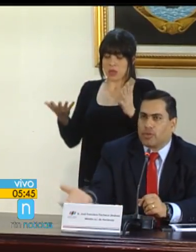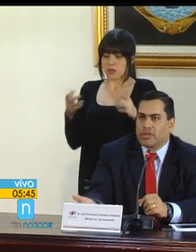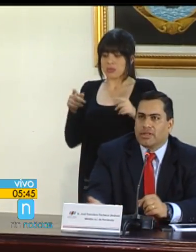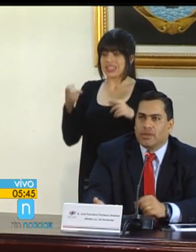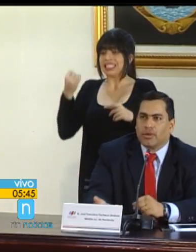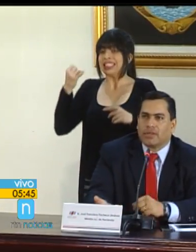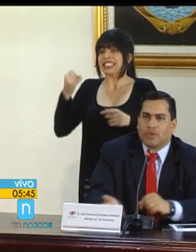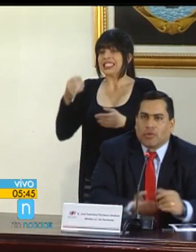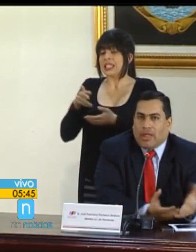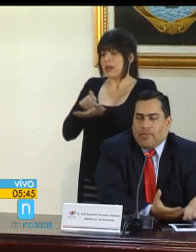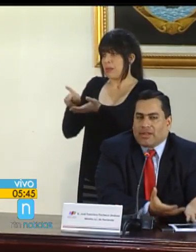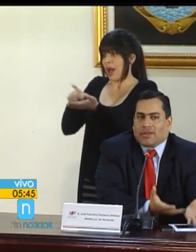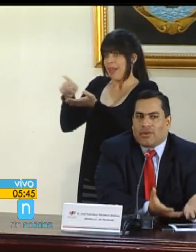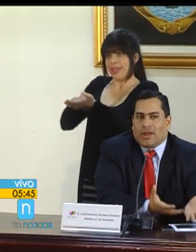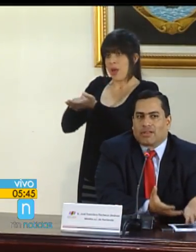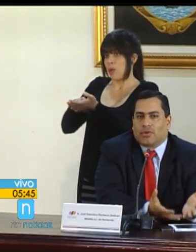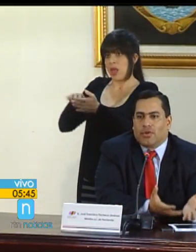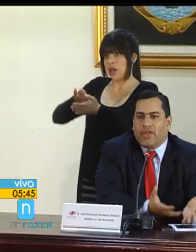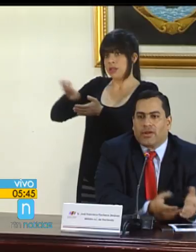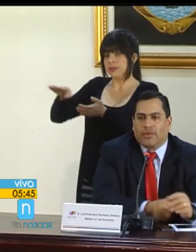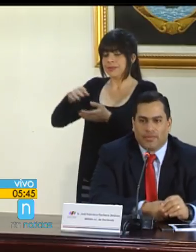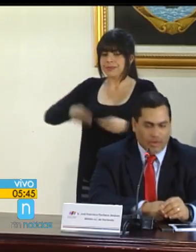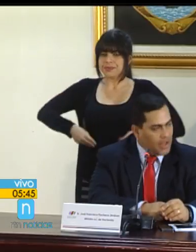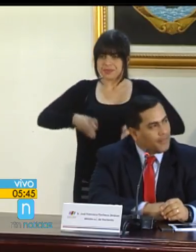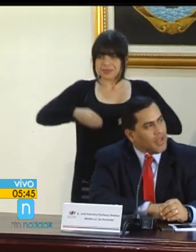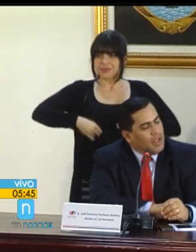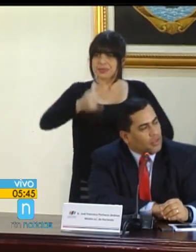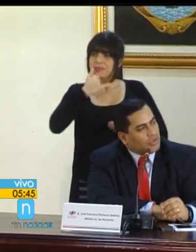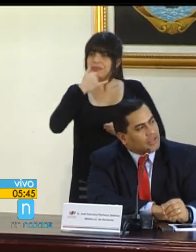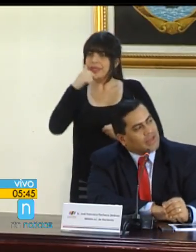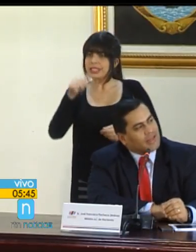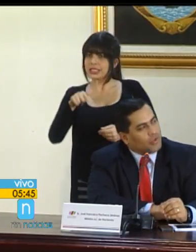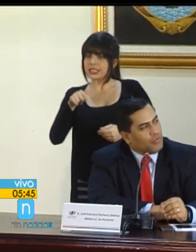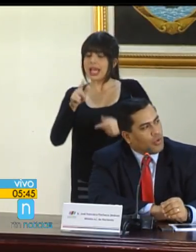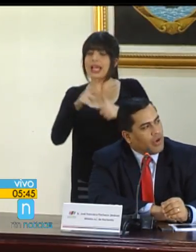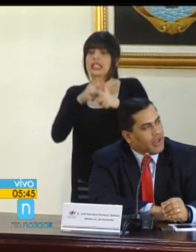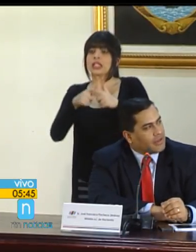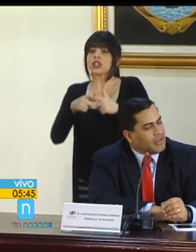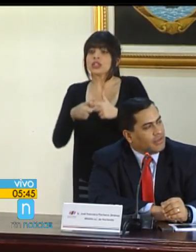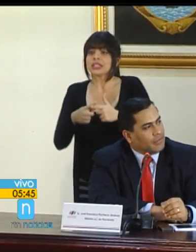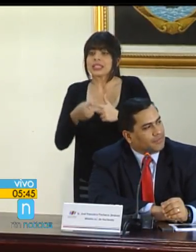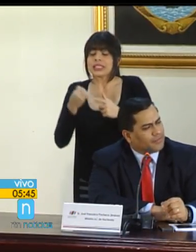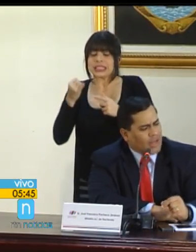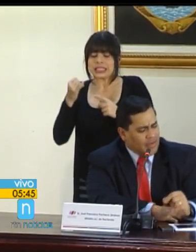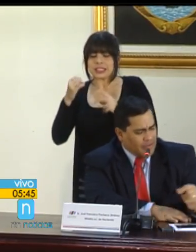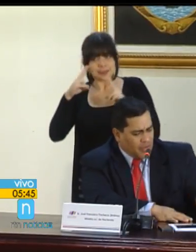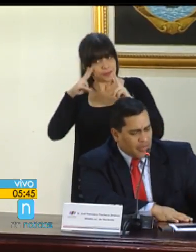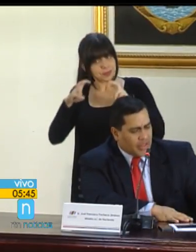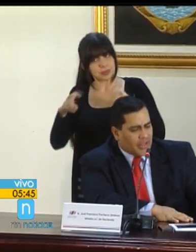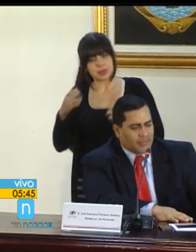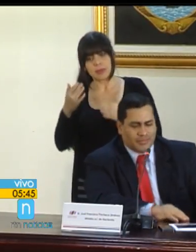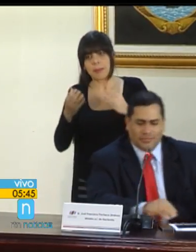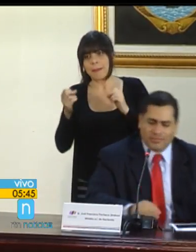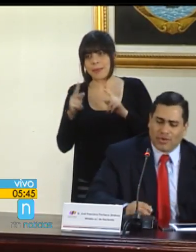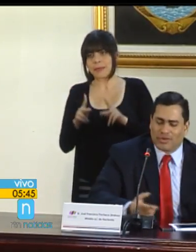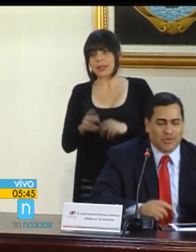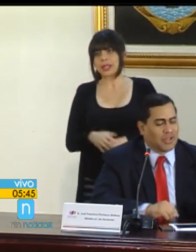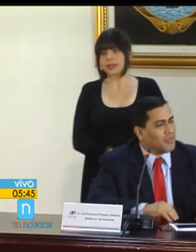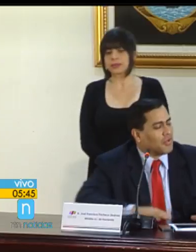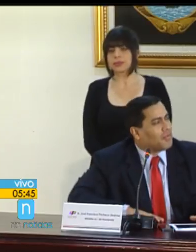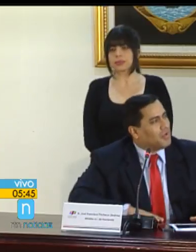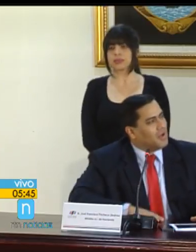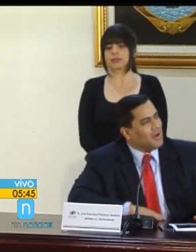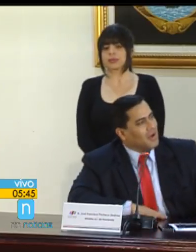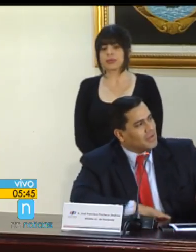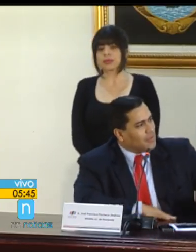quitamos amortizaciones, bueno, ¿qué pasa con el gasto del gobierno? ¿Okay? Entonces, haciendo un poco el ejercicio, tal vez si me permiten, bueno, no es que no